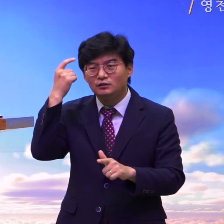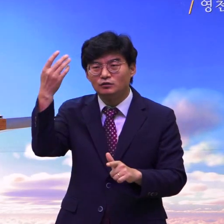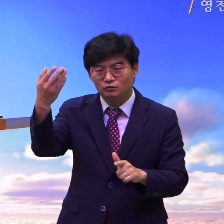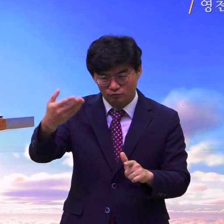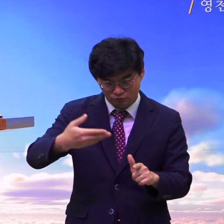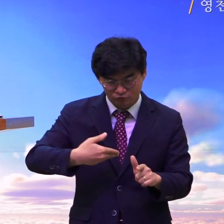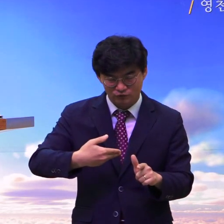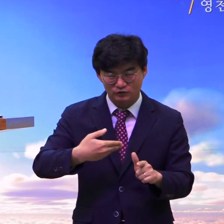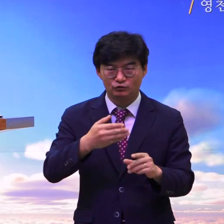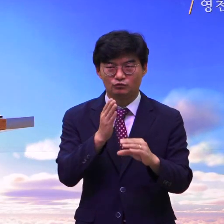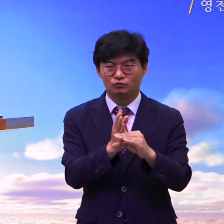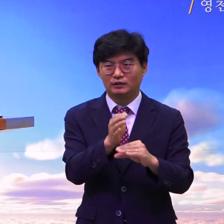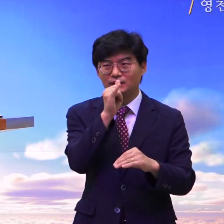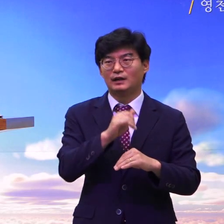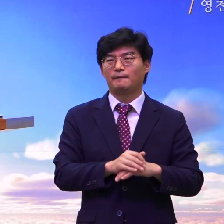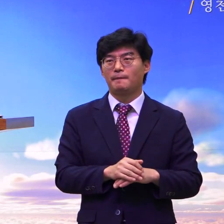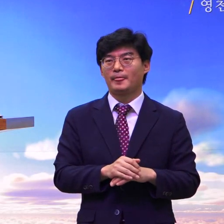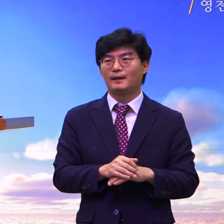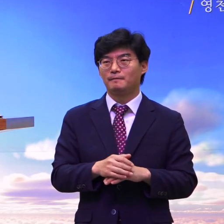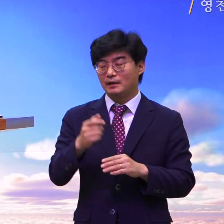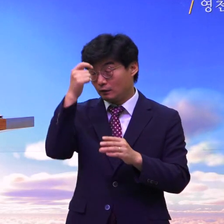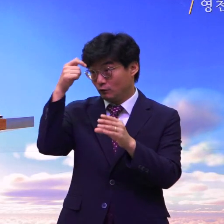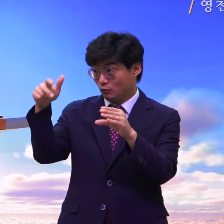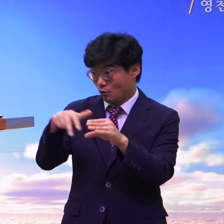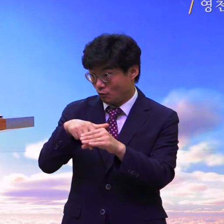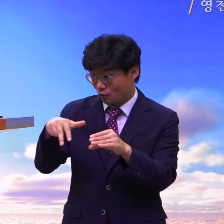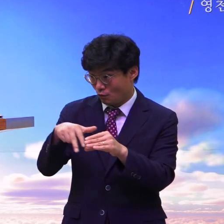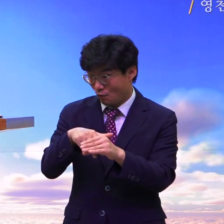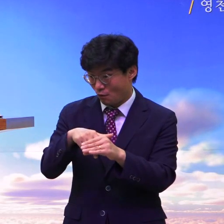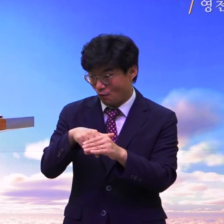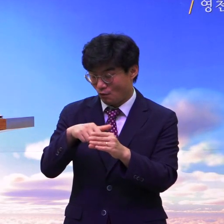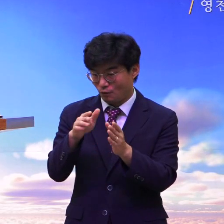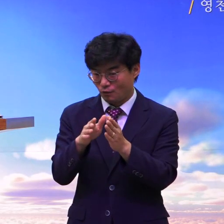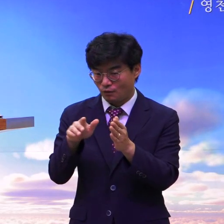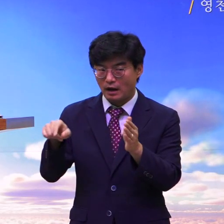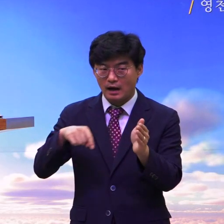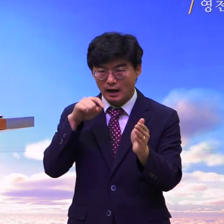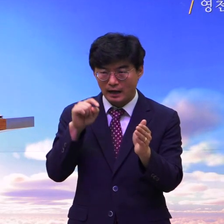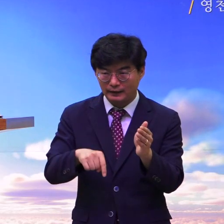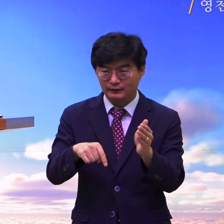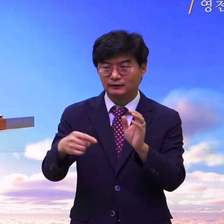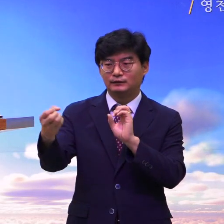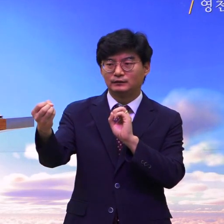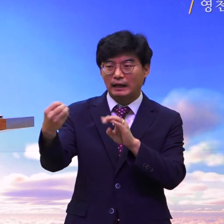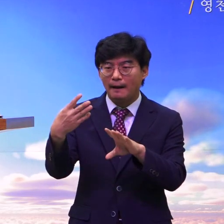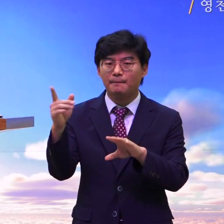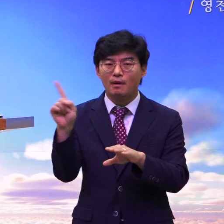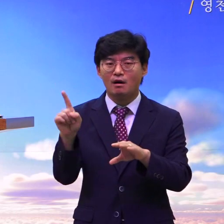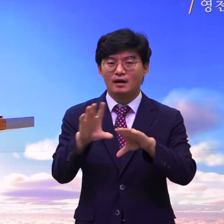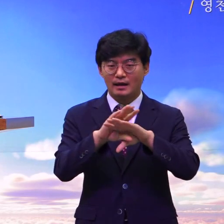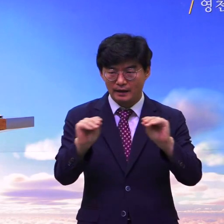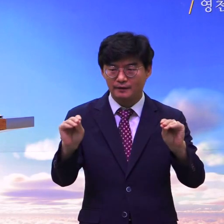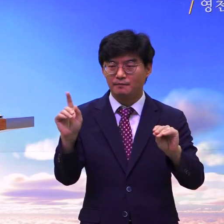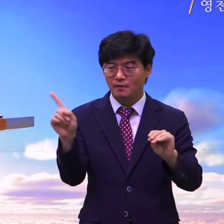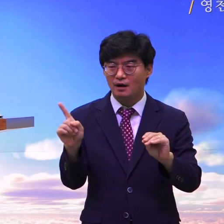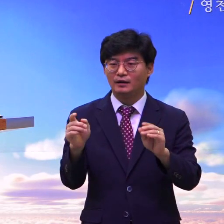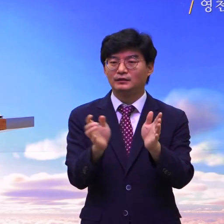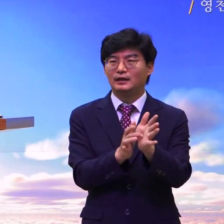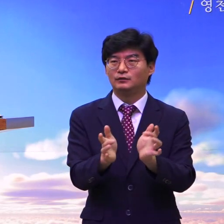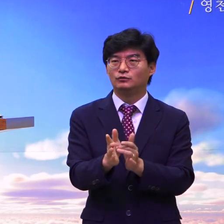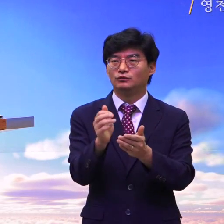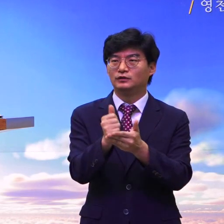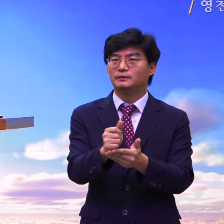기독교는 예수 그리스도가 그 모든 질문의 해답이라고 말합니다. 이것이 타종교와 기독교의 차이점이고 이것이